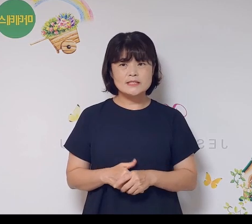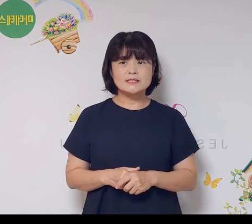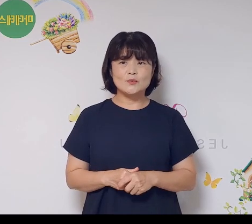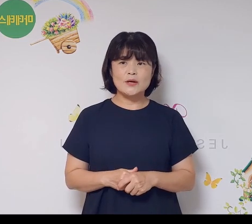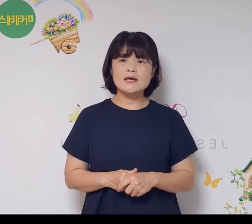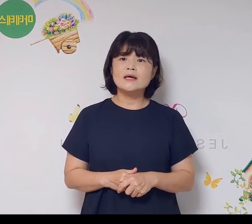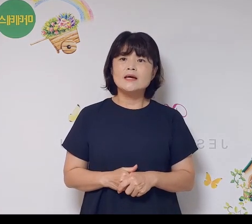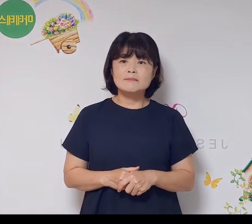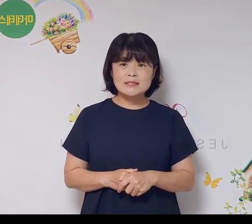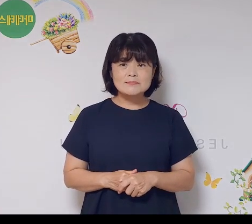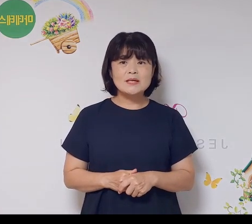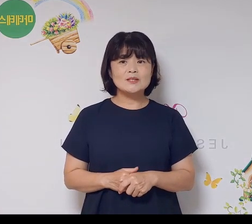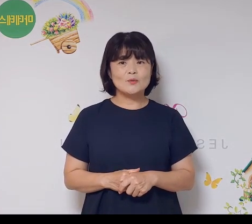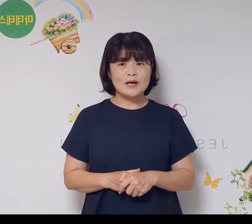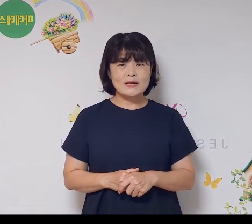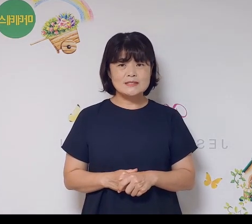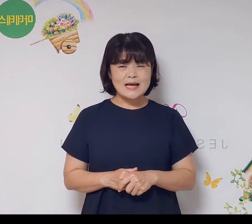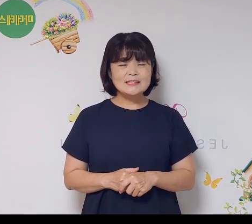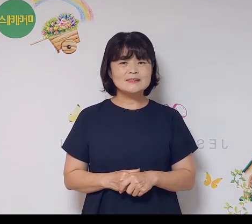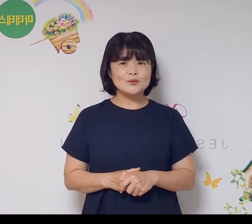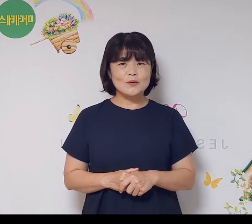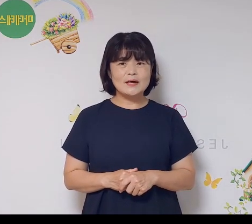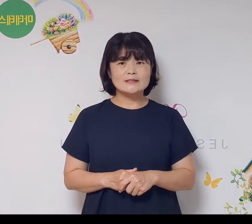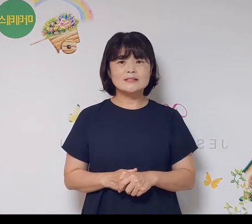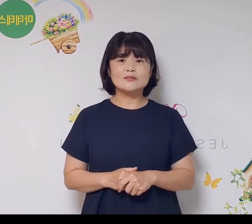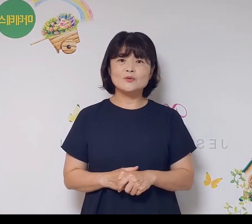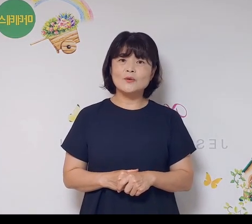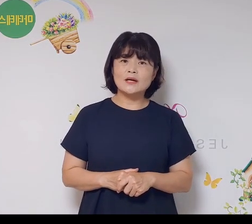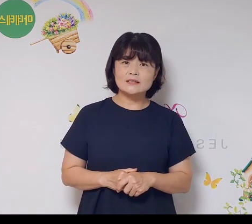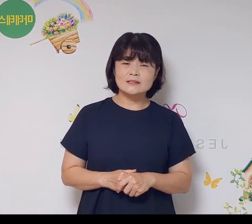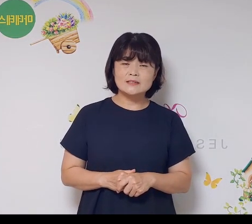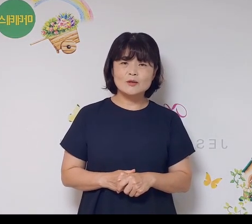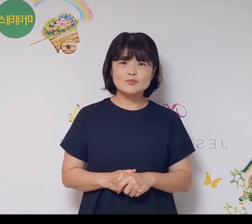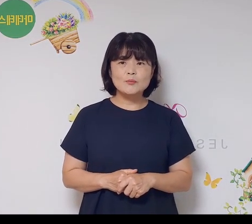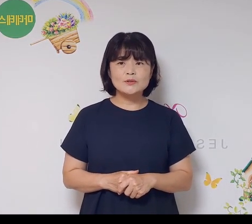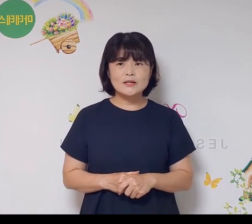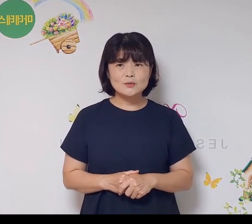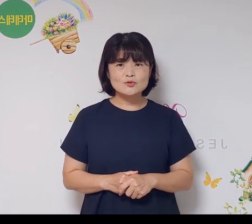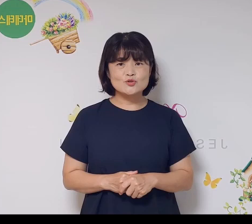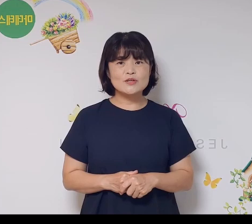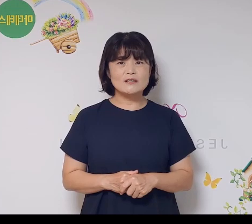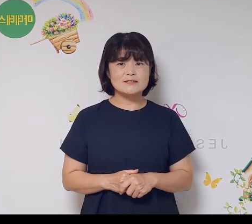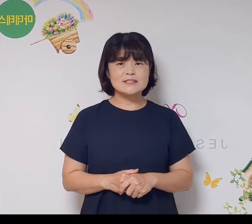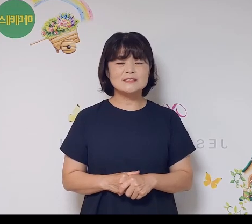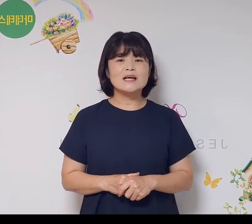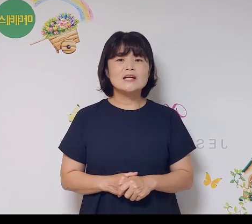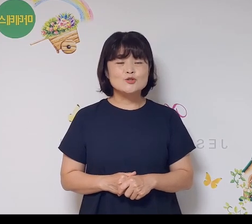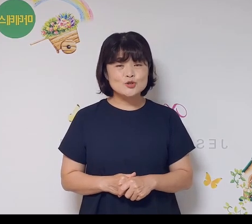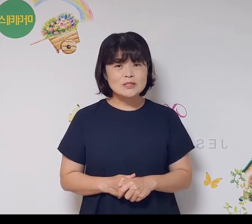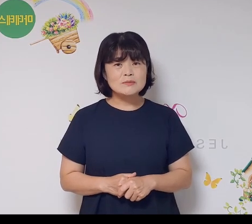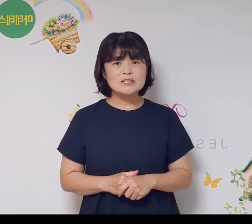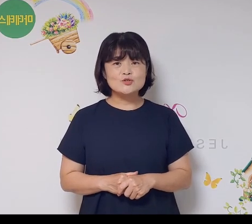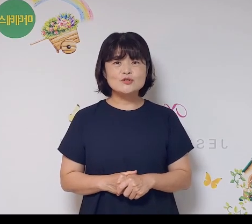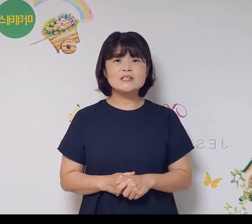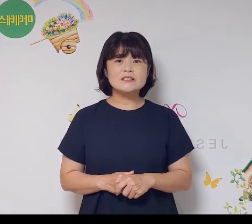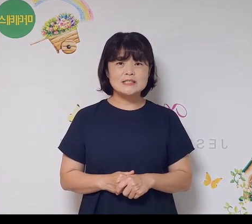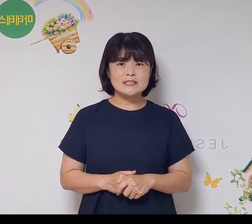넘치는 교회, 믿음의 기도가 쌓이는 교회, 그런 교회가 되는데 무엇보다도 중요한 것은 주님이 주인